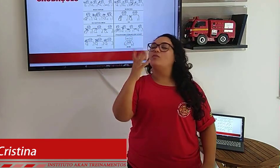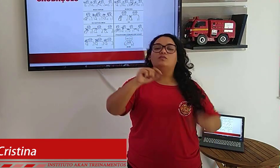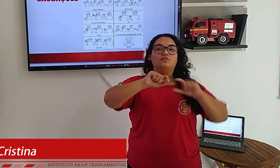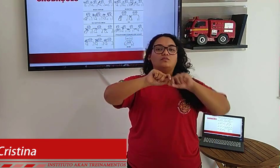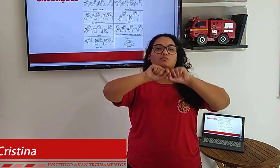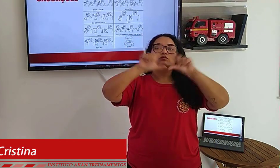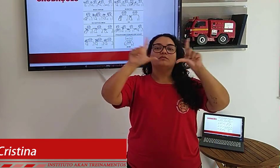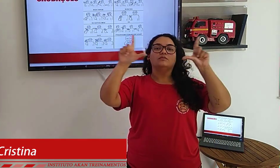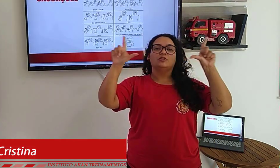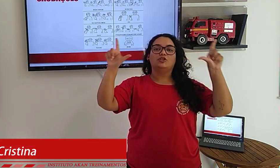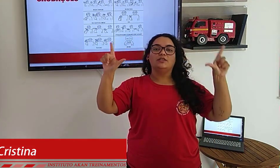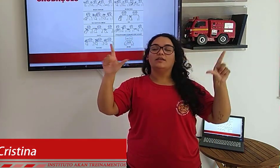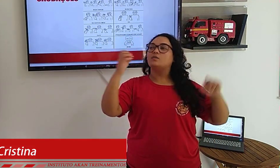bom dia.